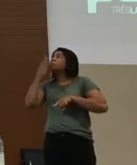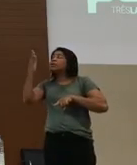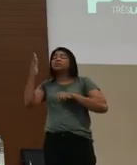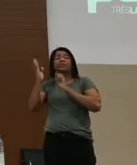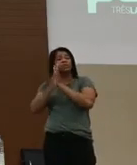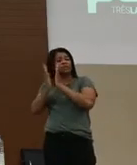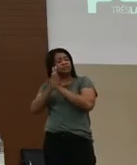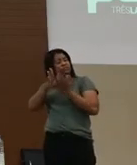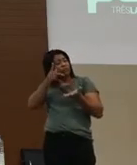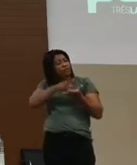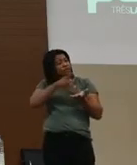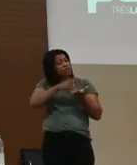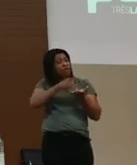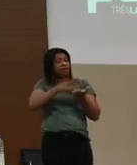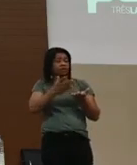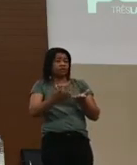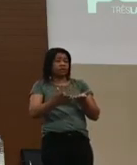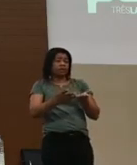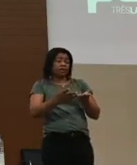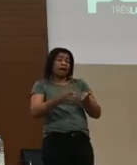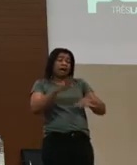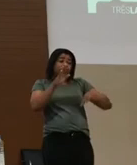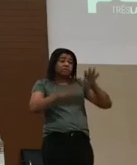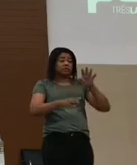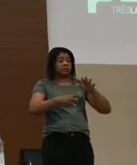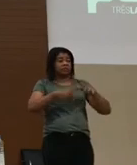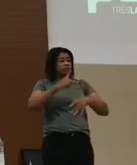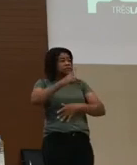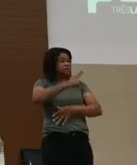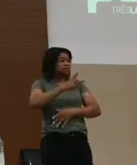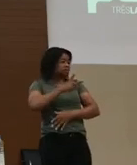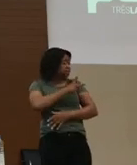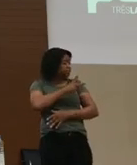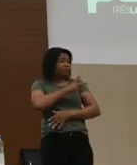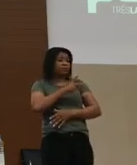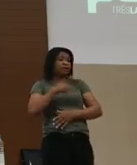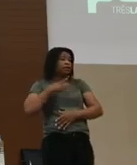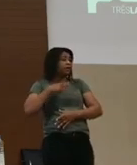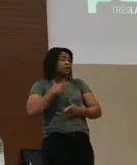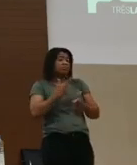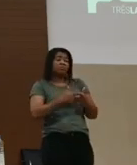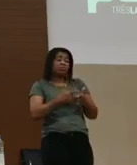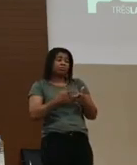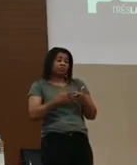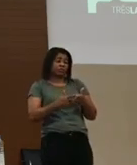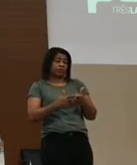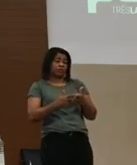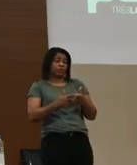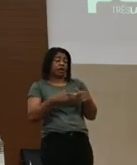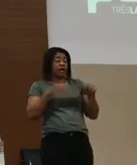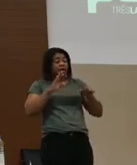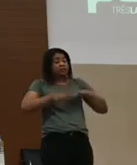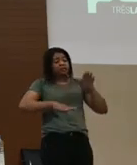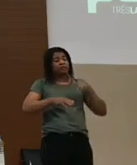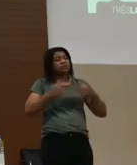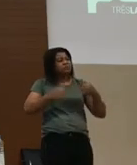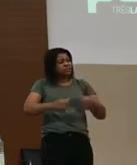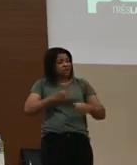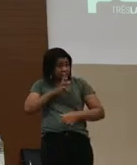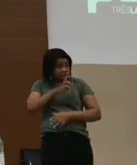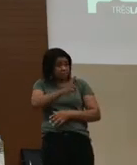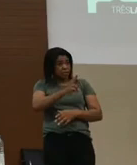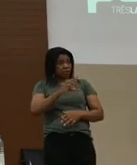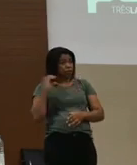com legitimidade. Você às vezes está passando por um problema, você tem um emprego, um trabalho, você está precisando de uma resposta de Deus, de uma ajuda de